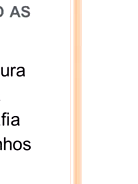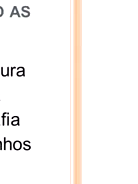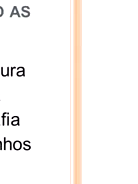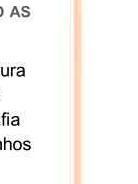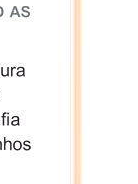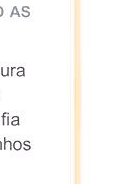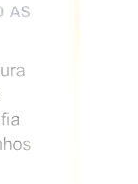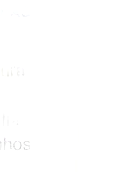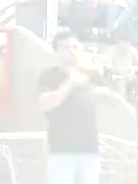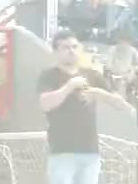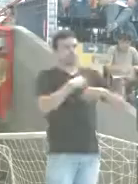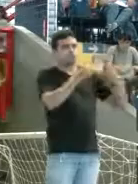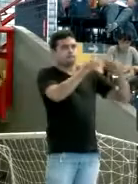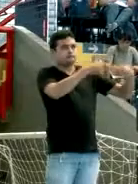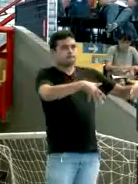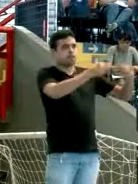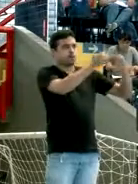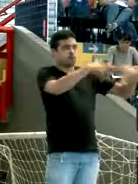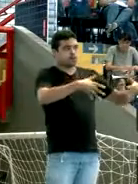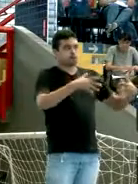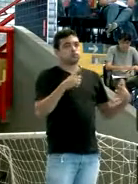tem causado muito prejuízo.